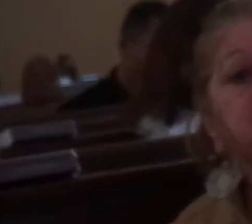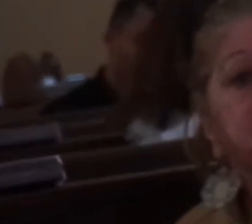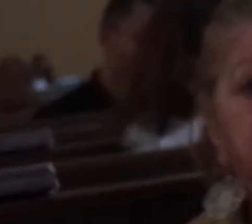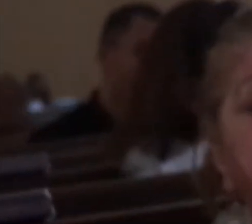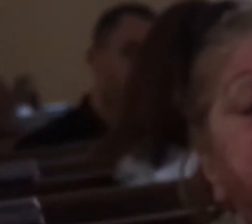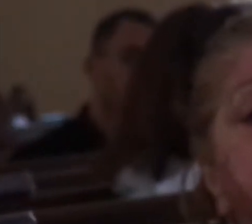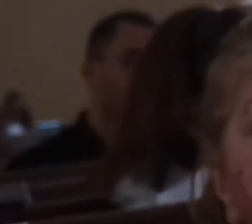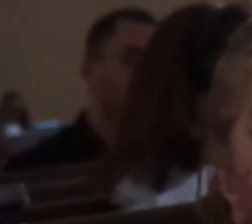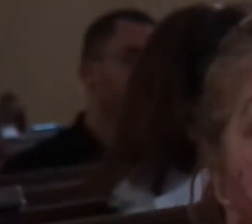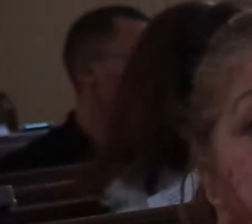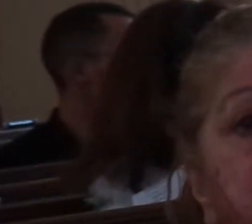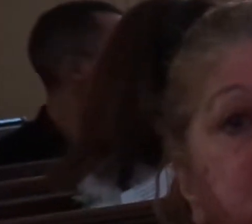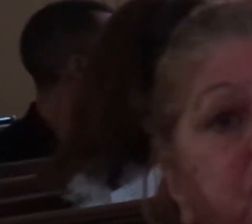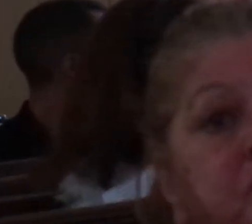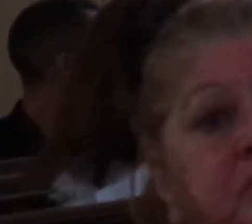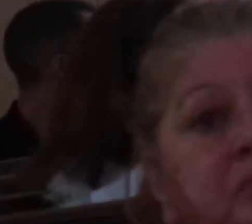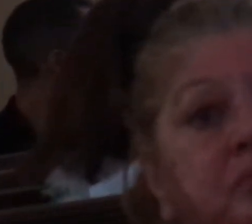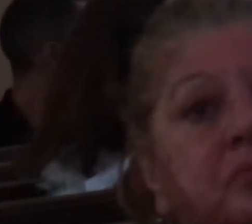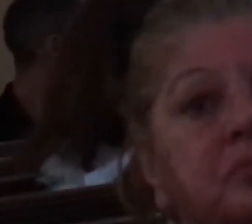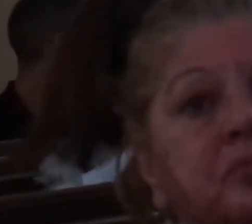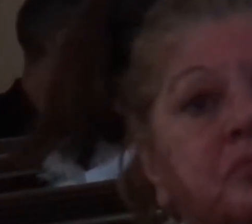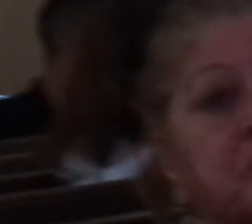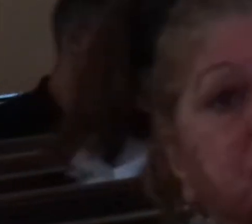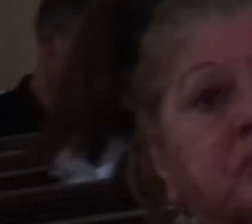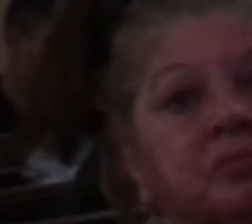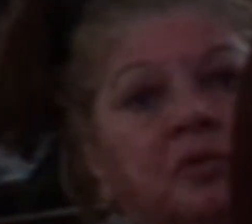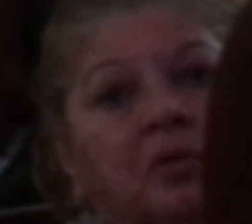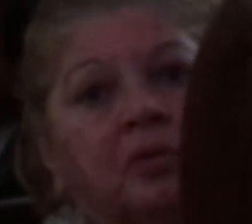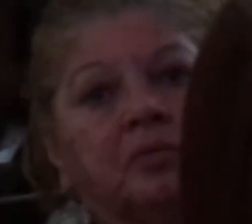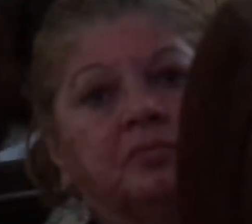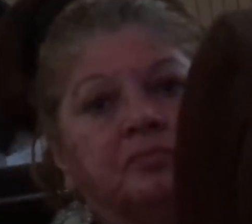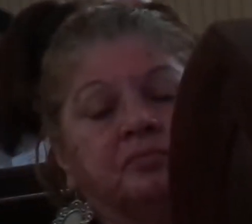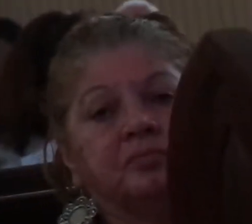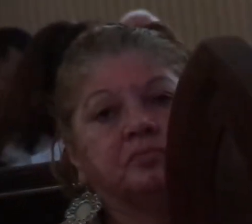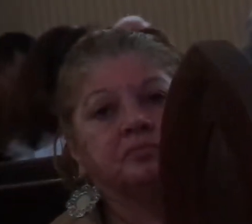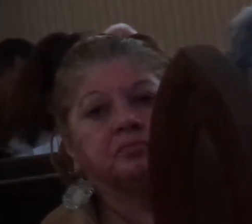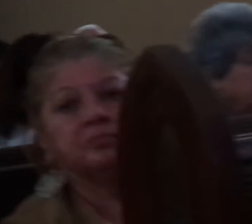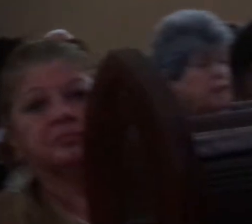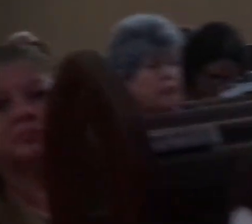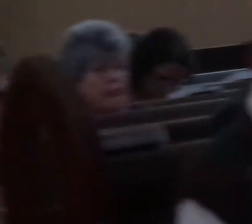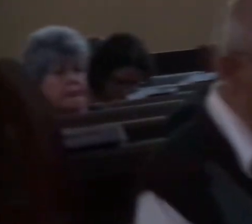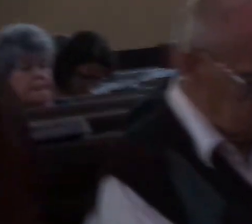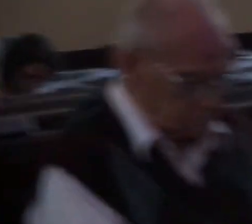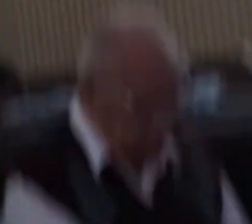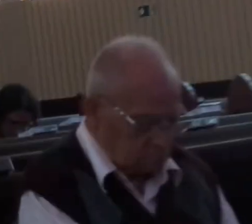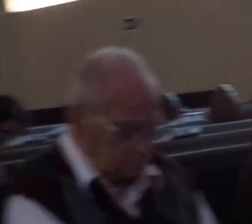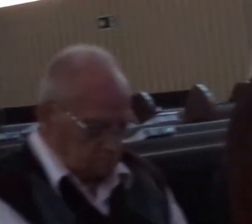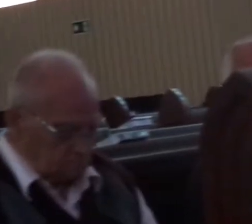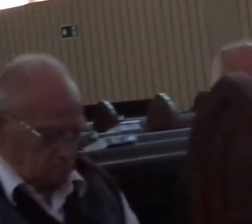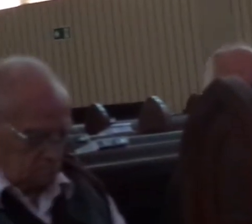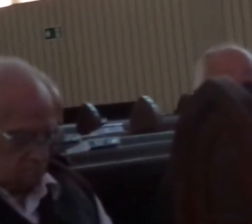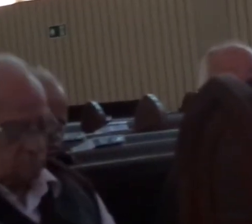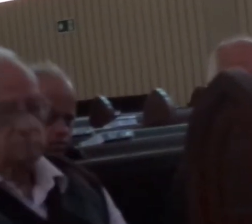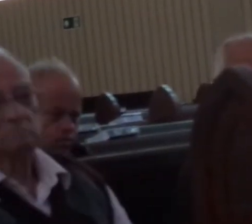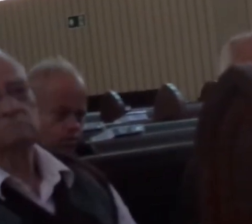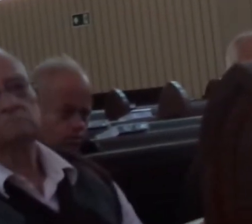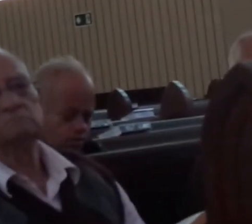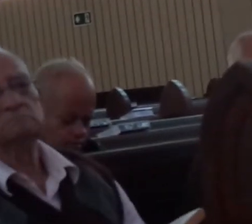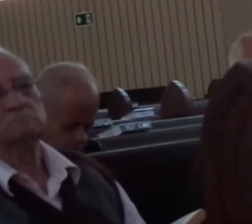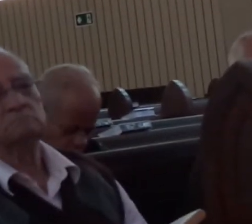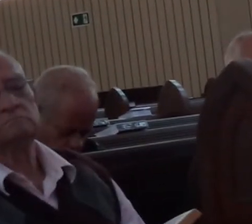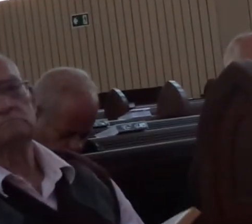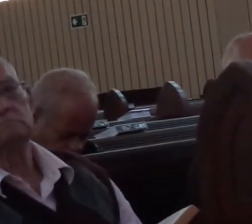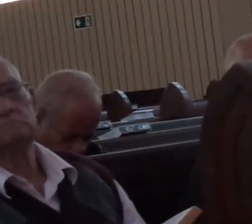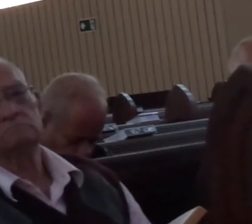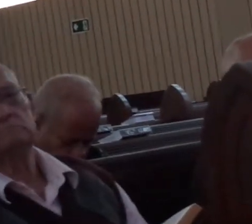apresentar. De onde vêm essas obras? Bom, primeiro, eu tenho que ter um ministério na igreja, pelo